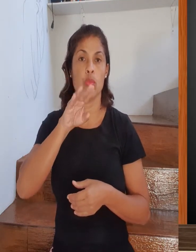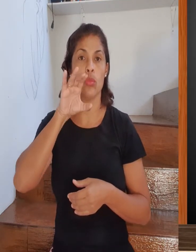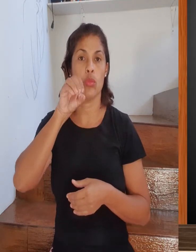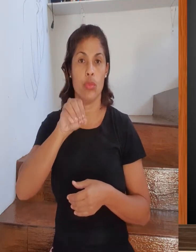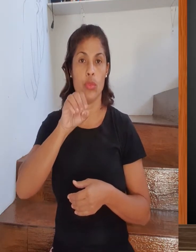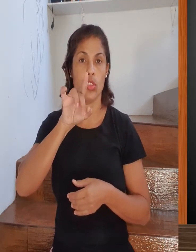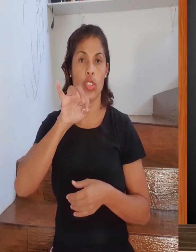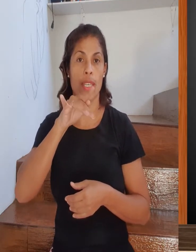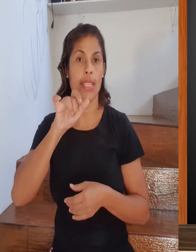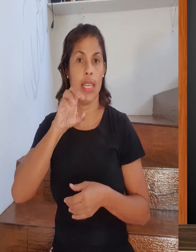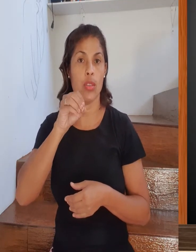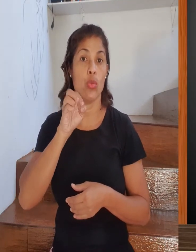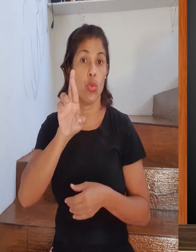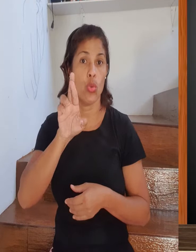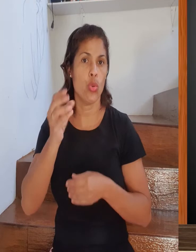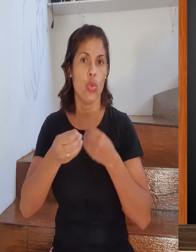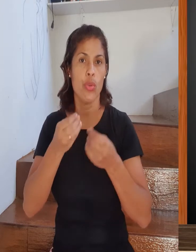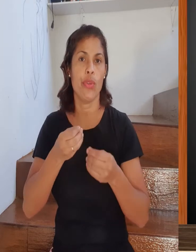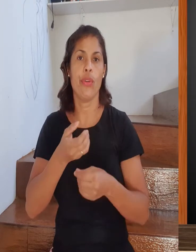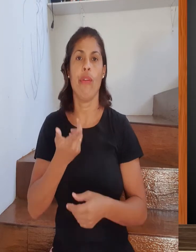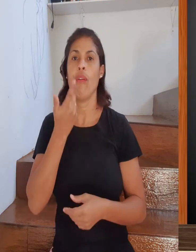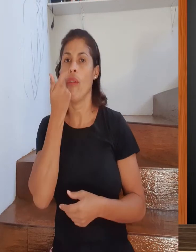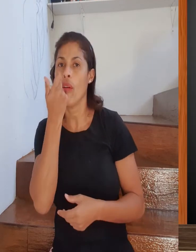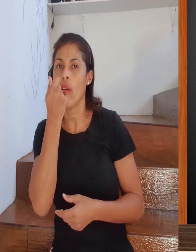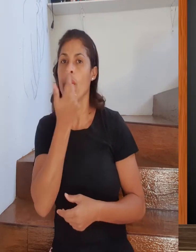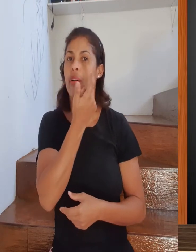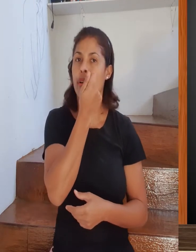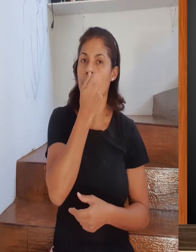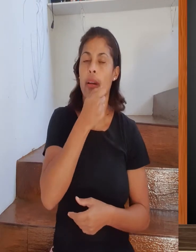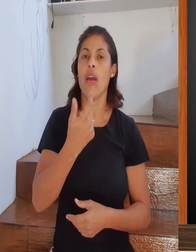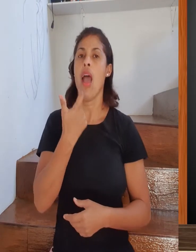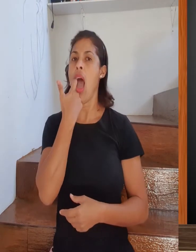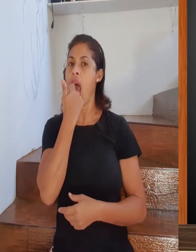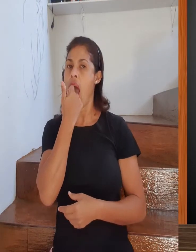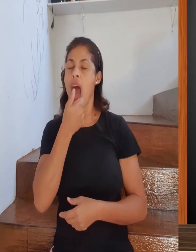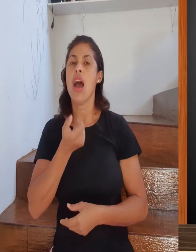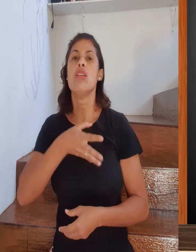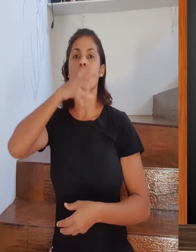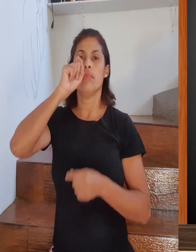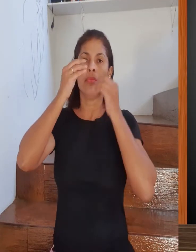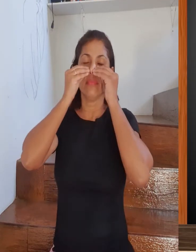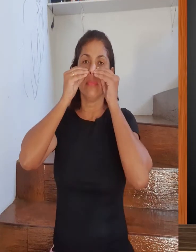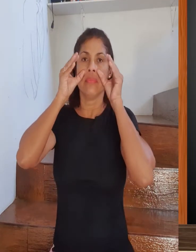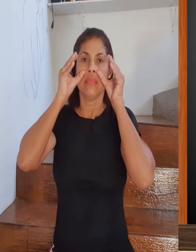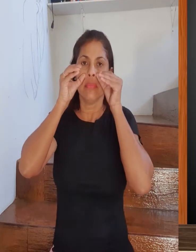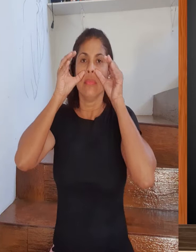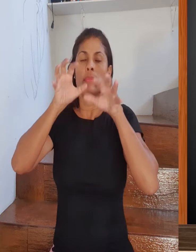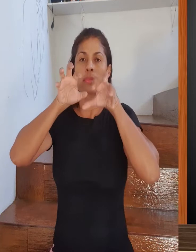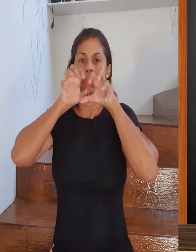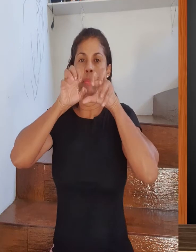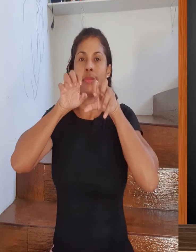de broncodilatadores, normalmente através de bombinhas ou de inalação. A absorção